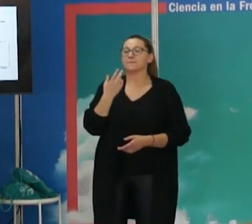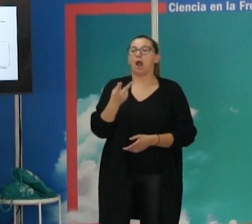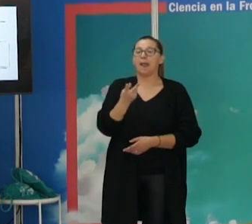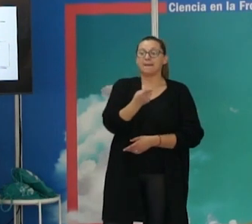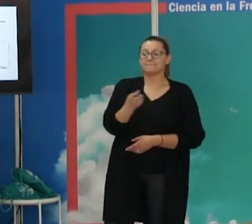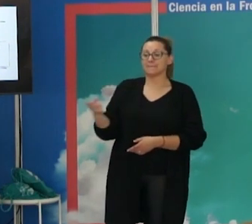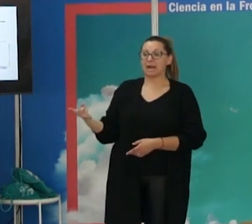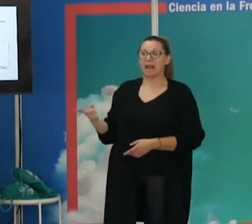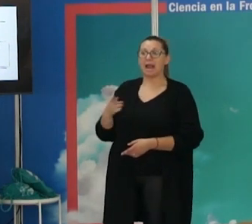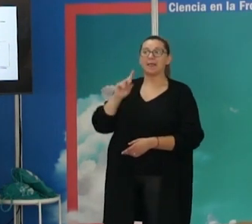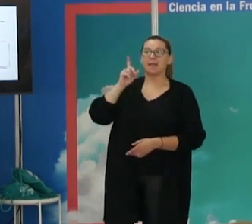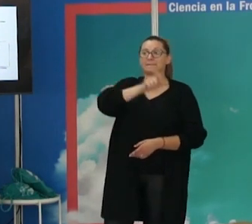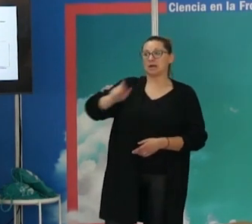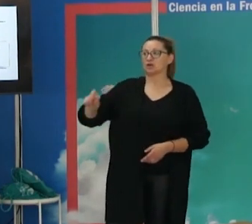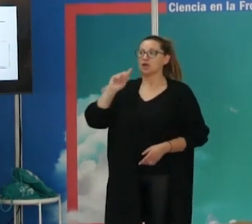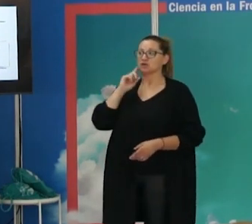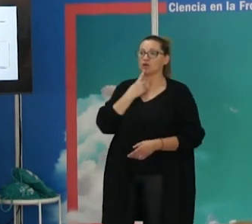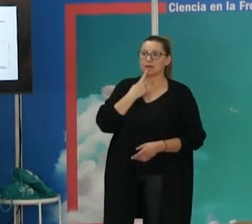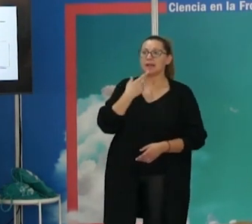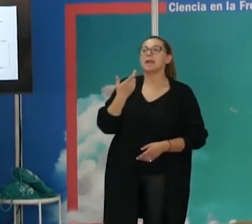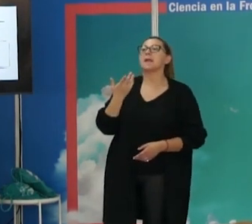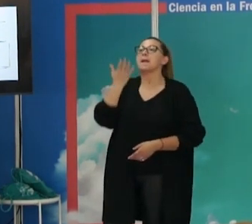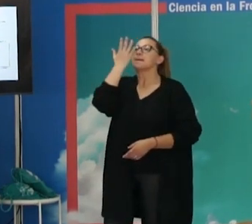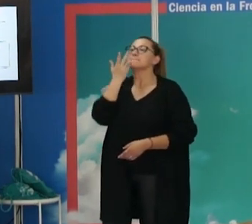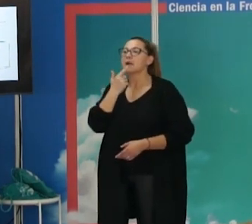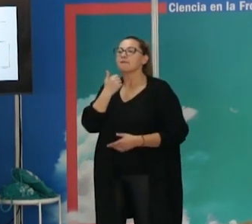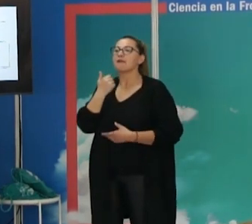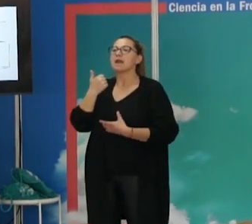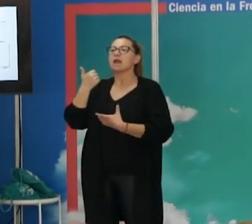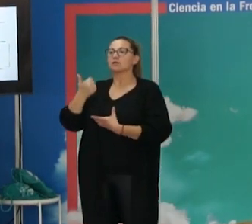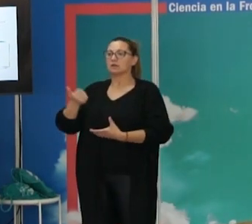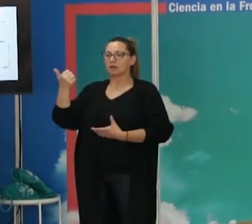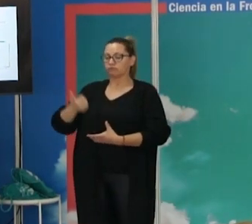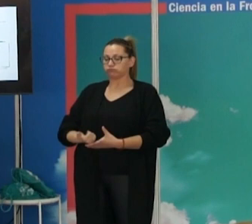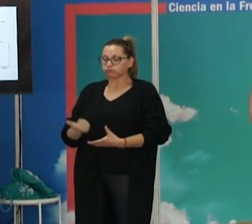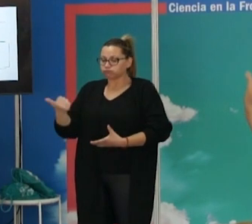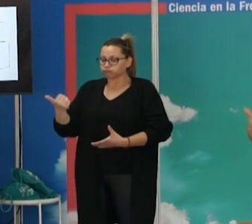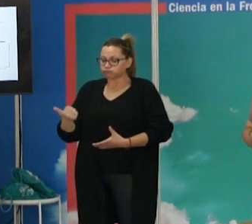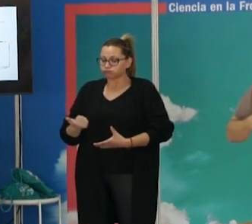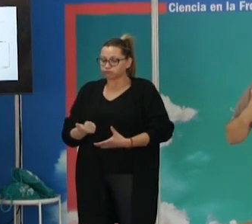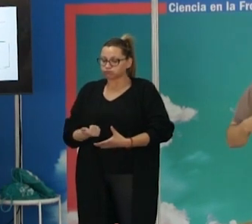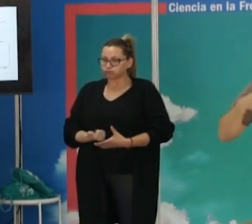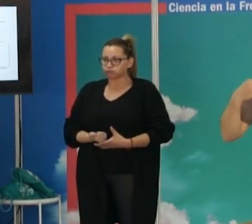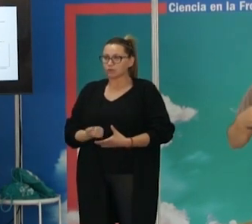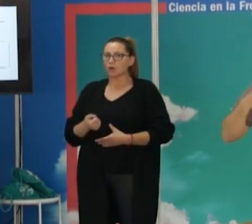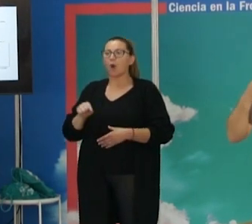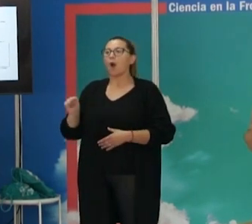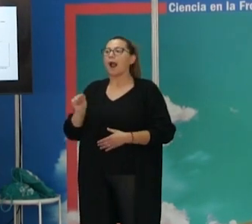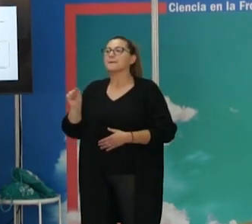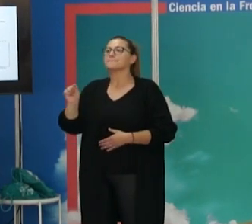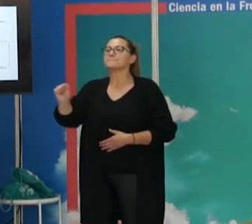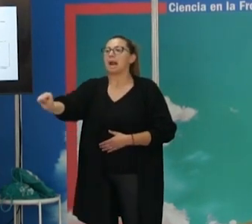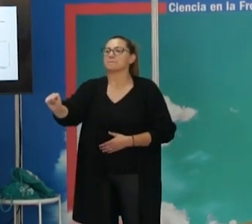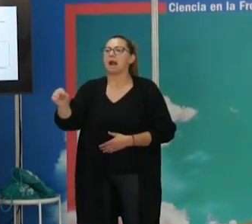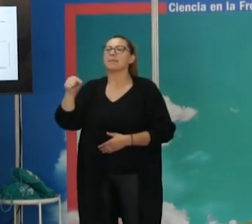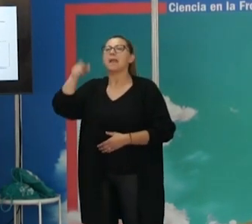sordos que prefieren inseminarse por un proceso de inseminación artificial con esperma de donantes